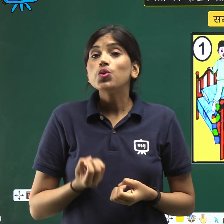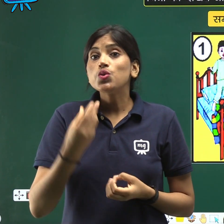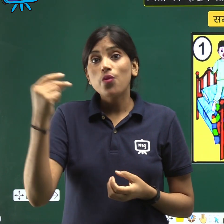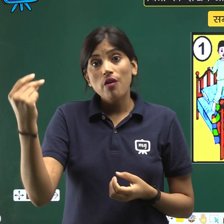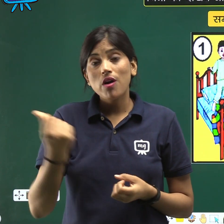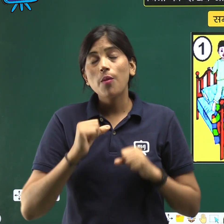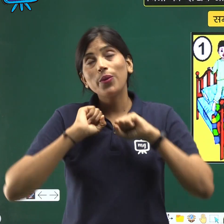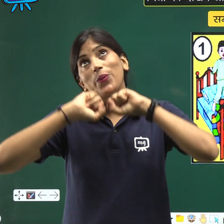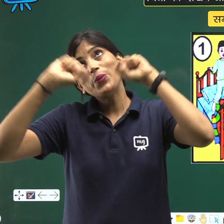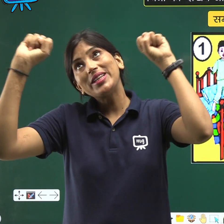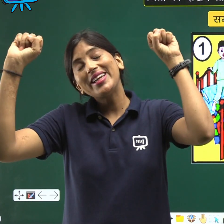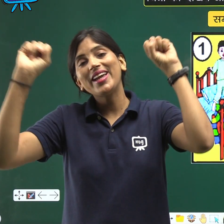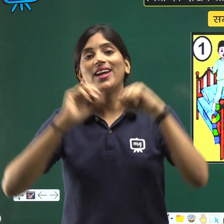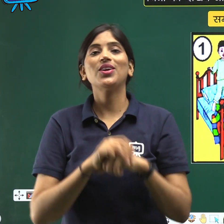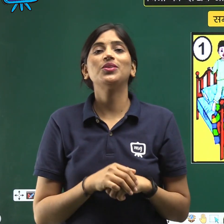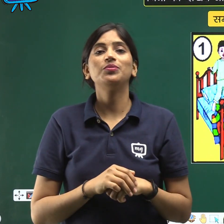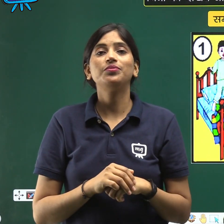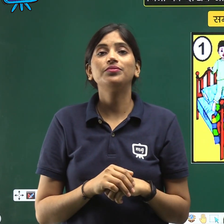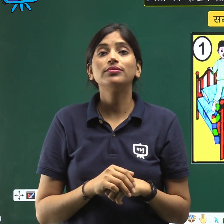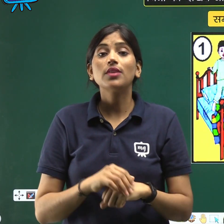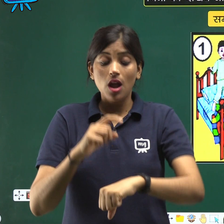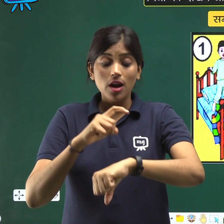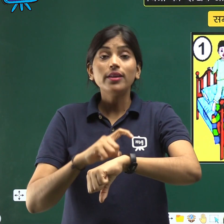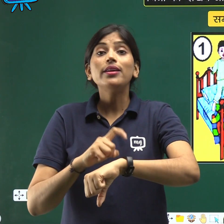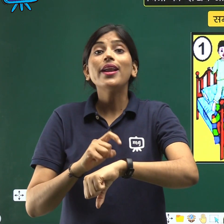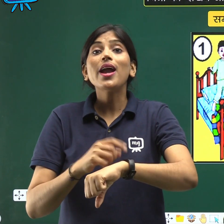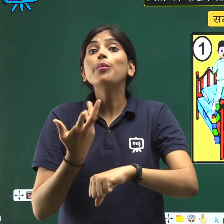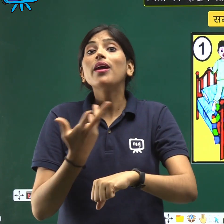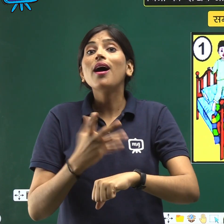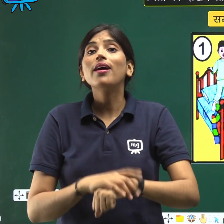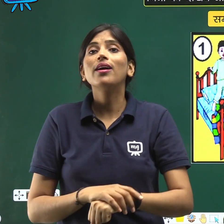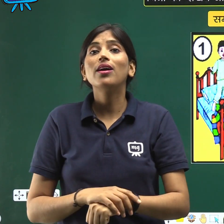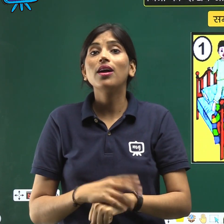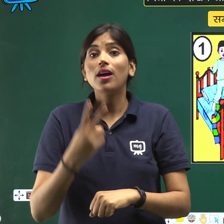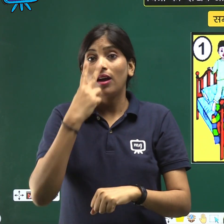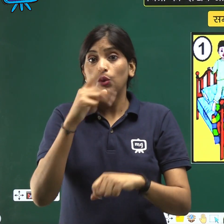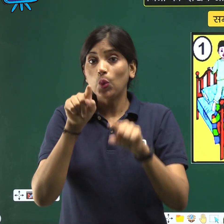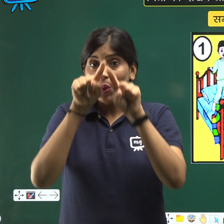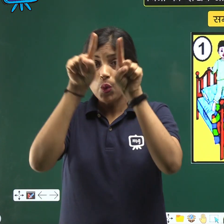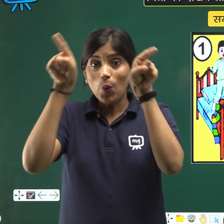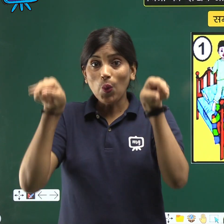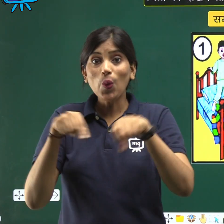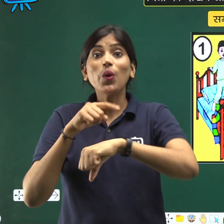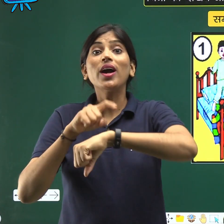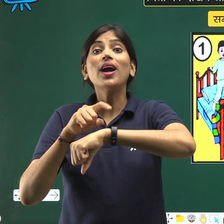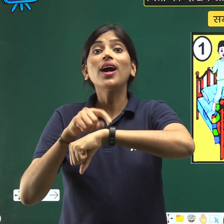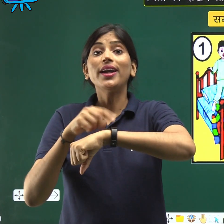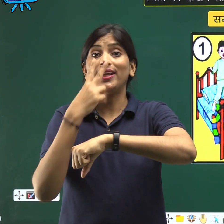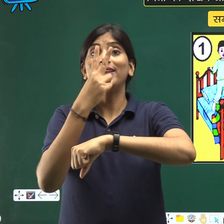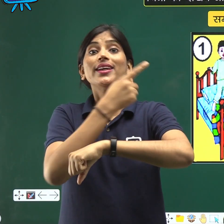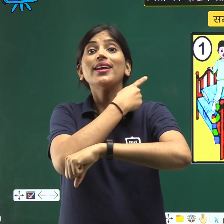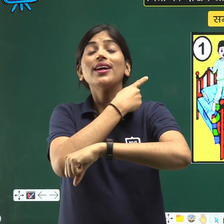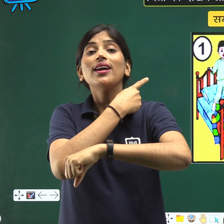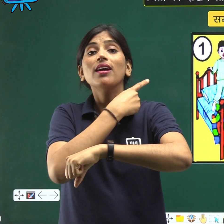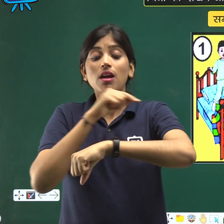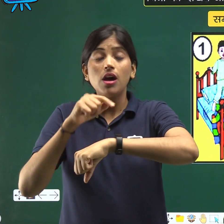उठते हैं। कितने बजे? देखो, ये घड़ी दिख रही है,